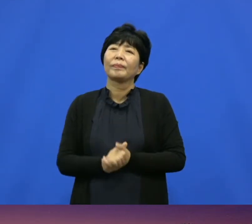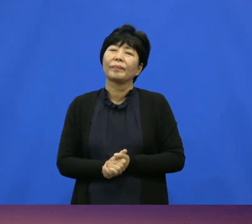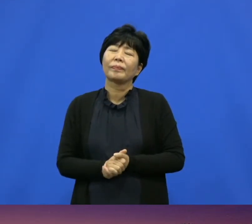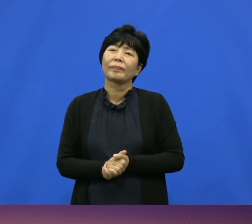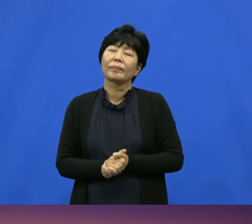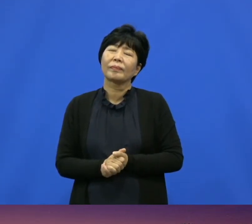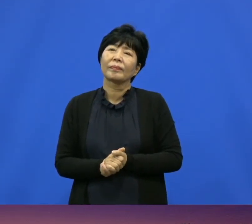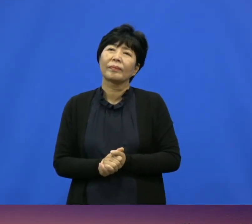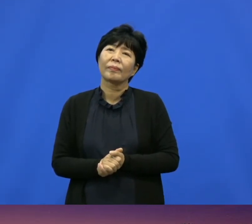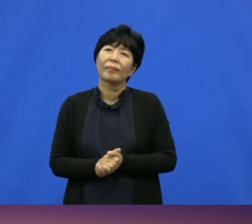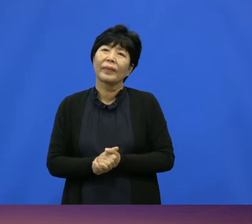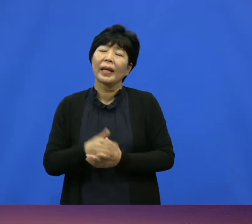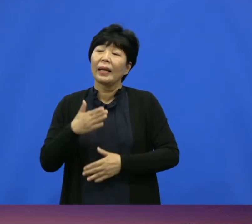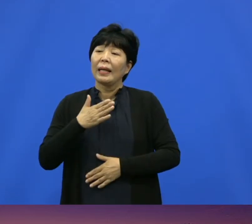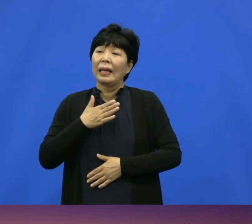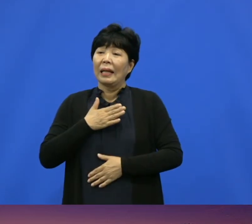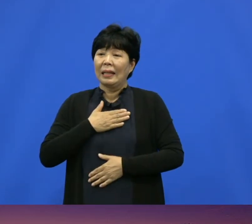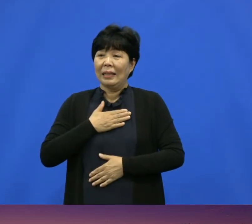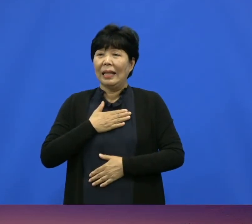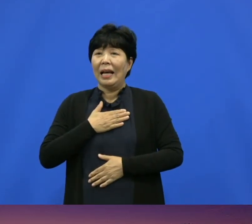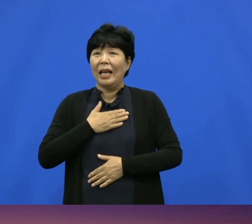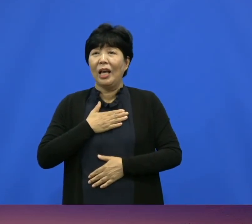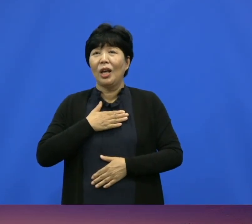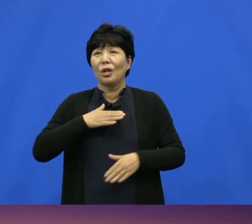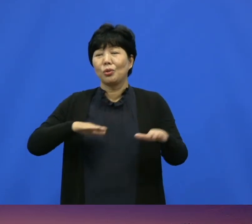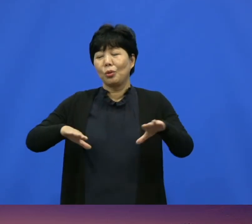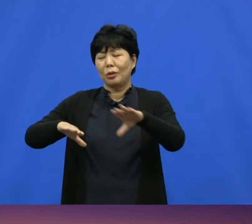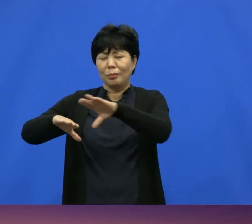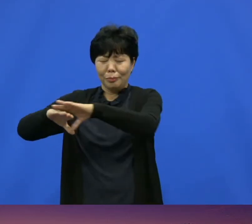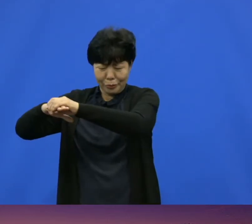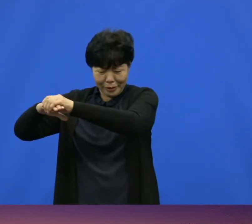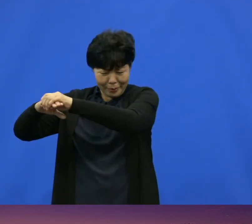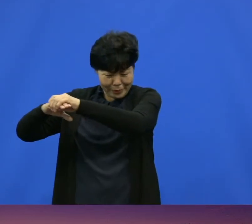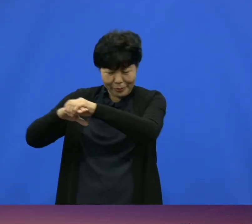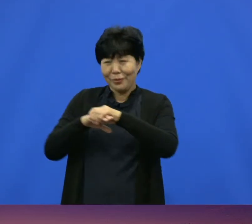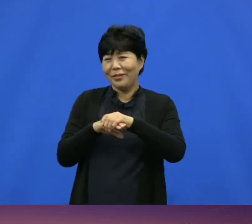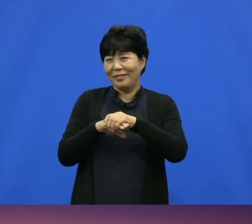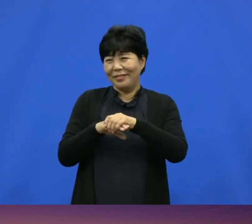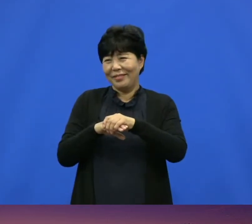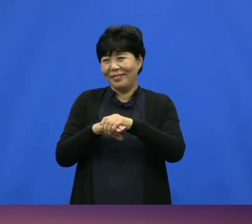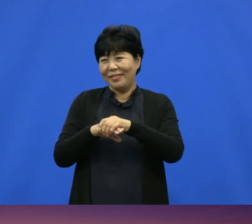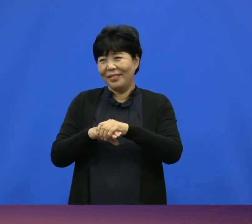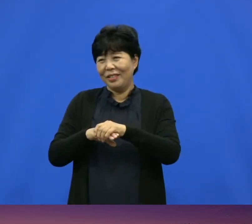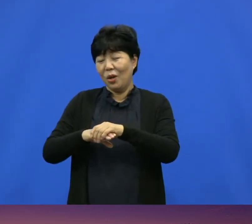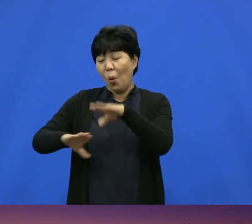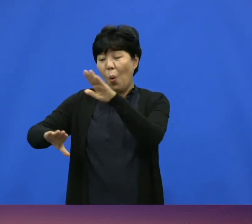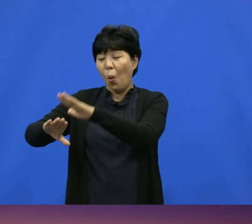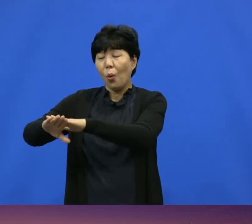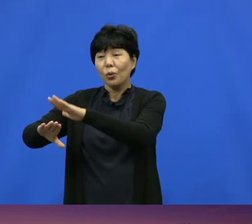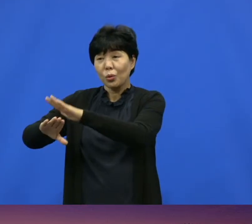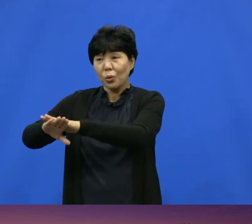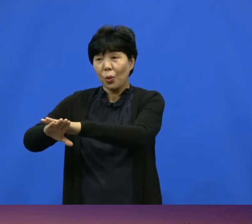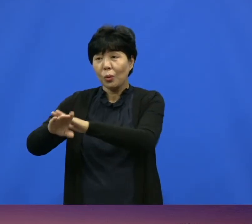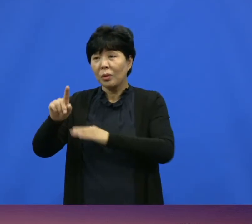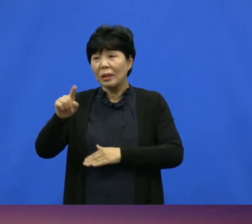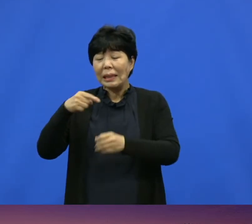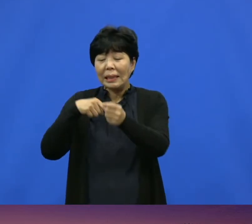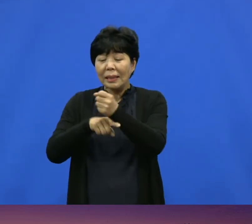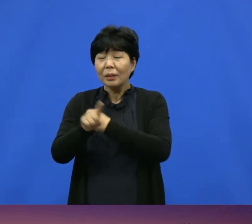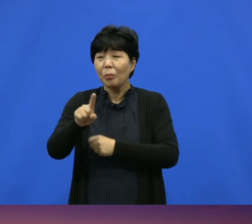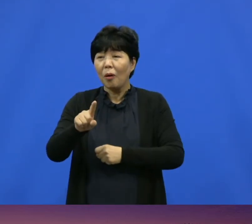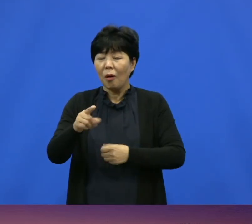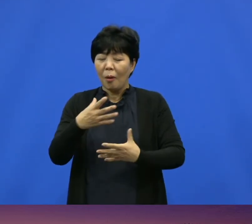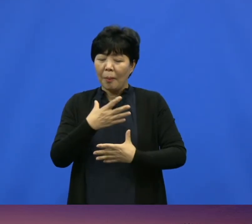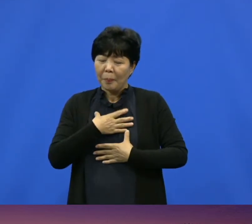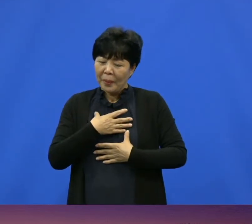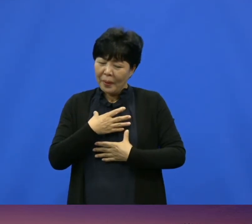그리고 오늘 여기 보십시오. 나의 오른손을 붙잡아 주신다는 거예요. 오른손, 이 견고함을 의미하잖아요. 그 견고함, 안전하다는